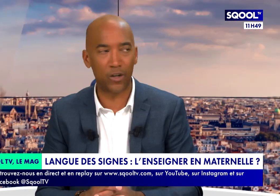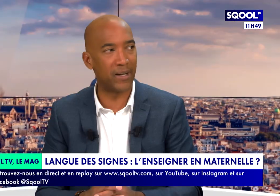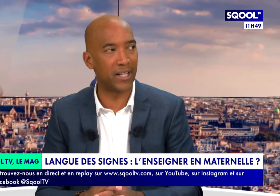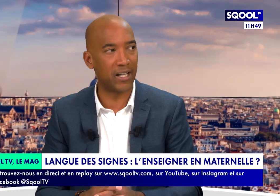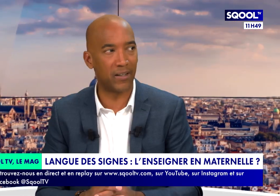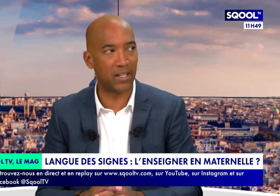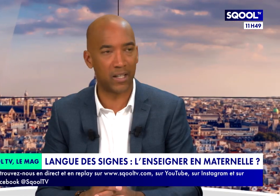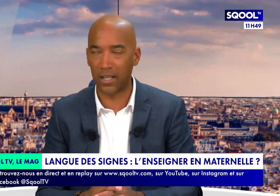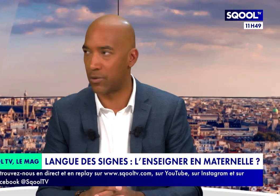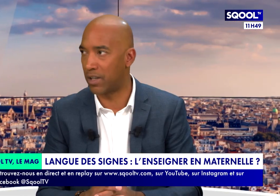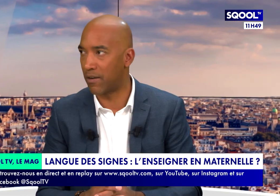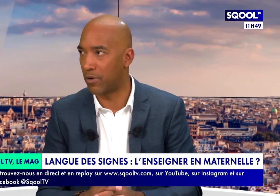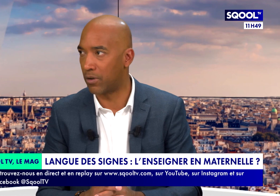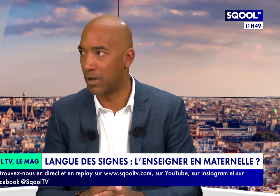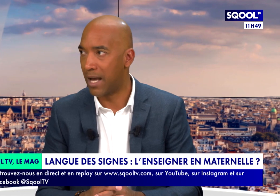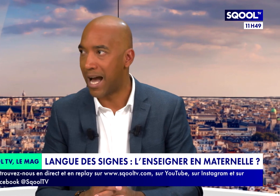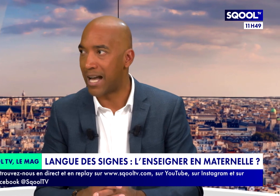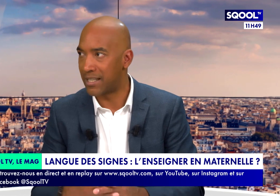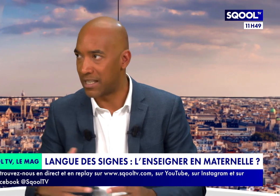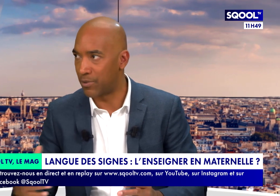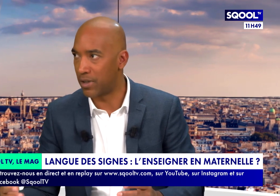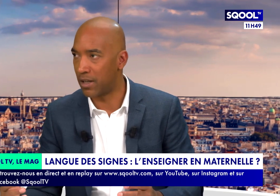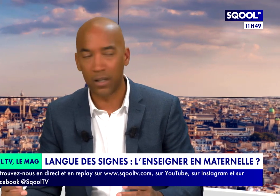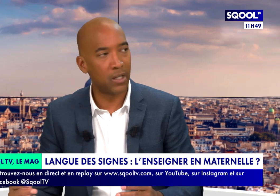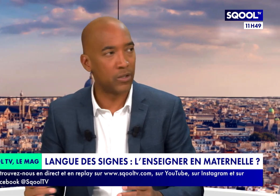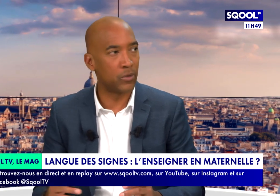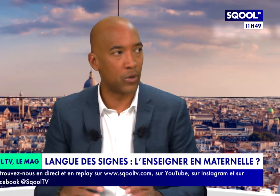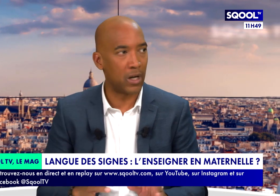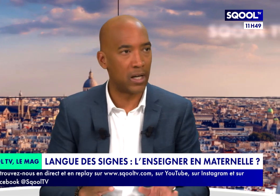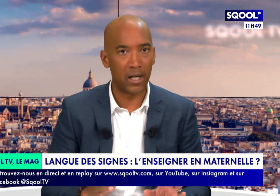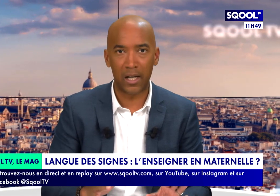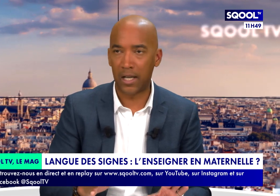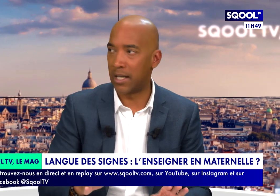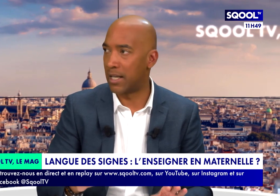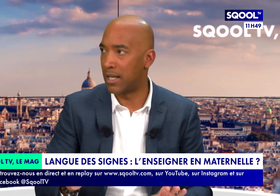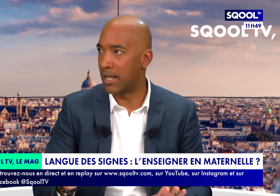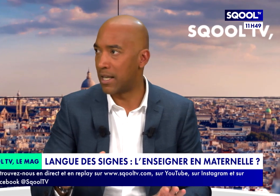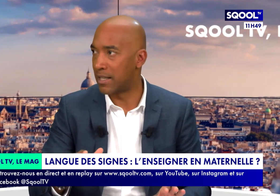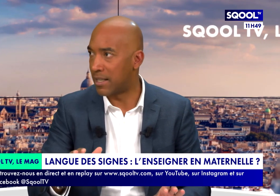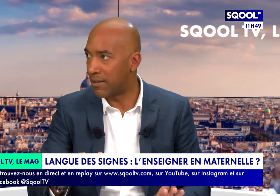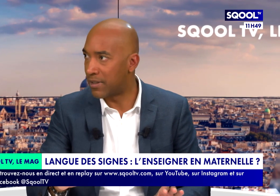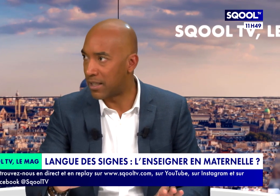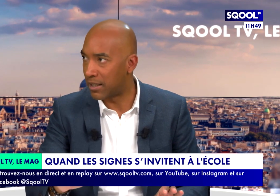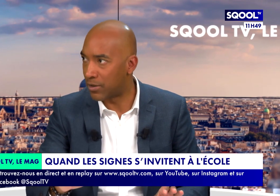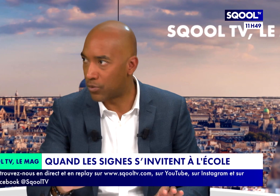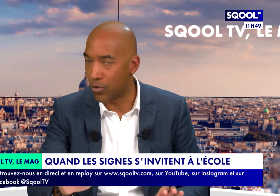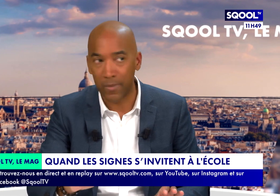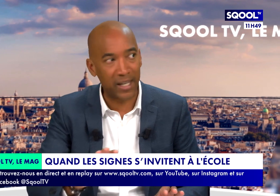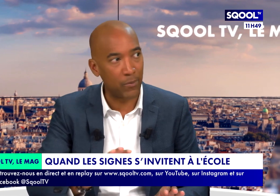maternelles, avec des résultats vraiment assez exceptionnels, sur les élèves qui étaient sourds, mais également